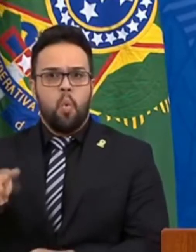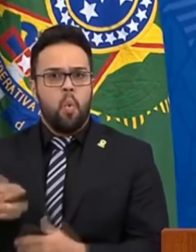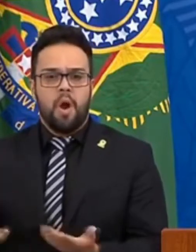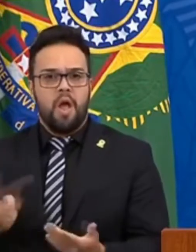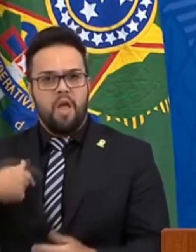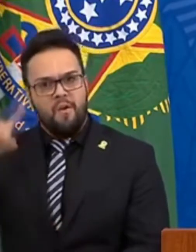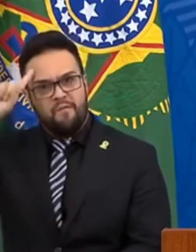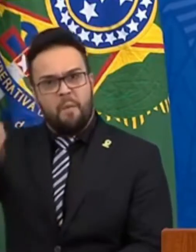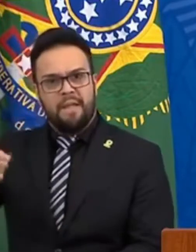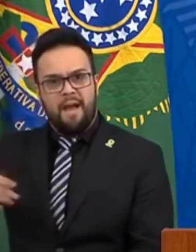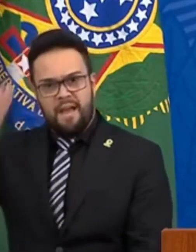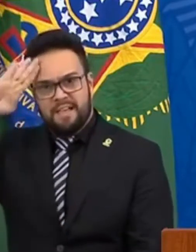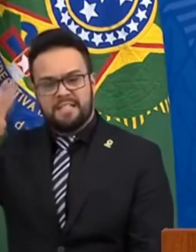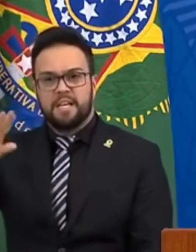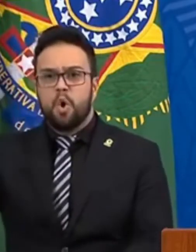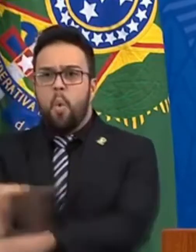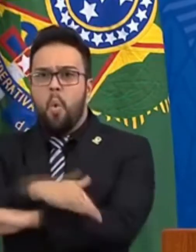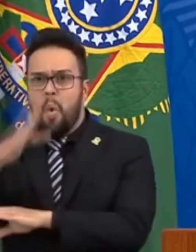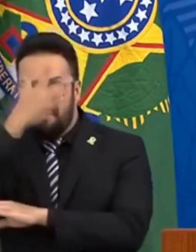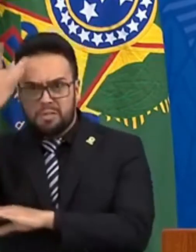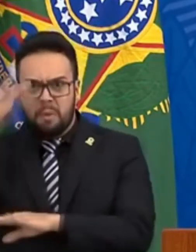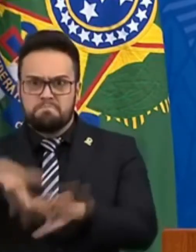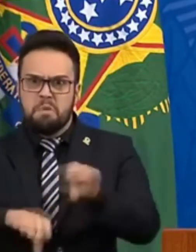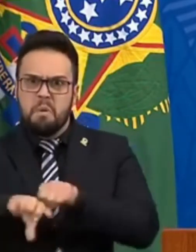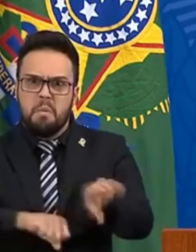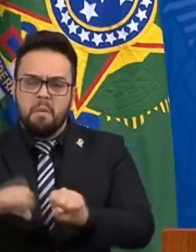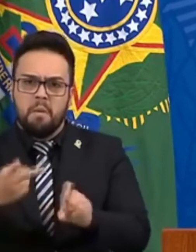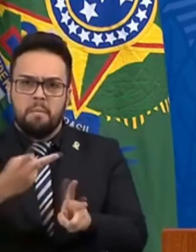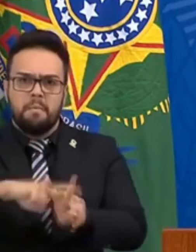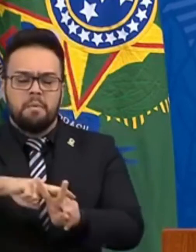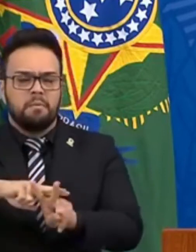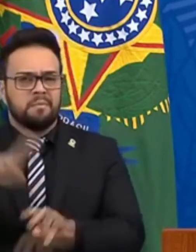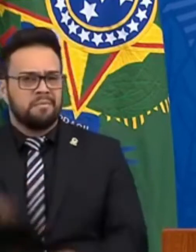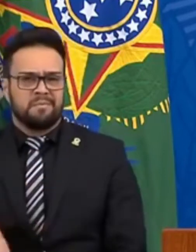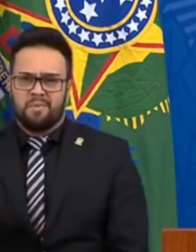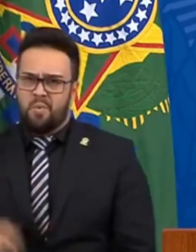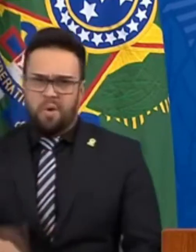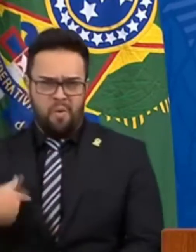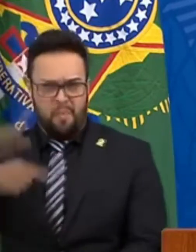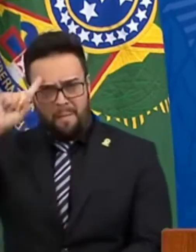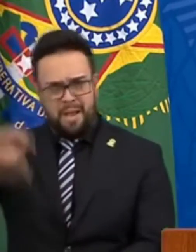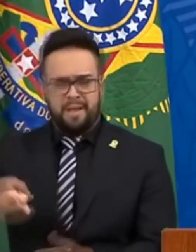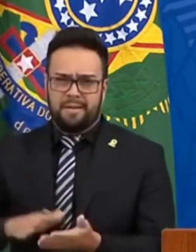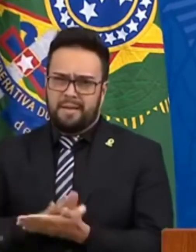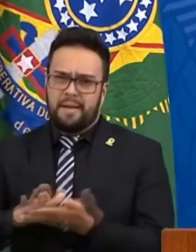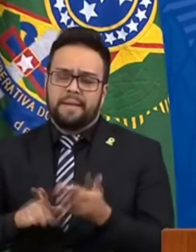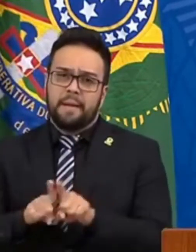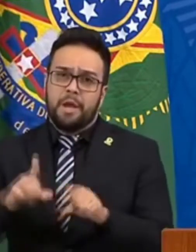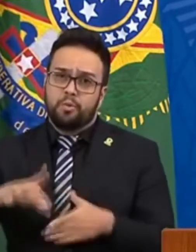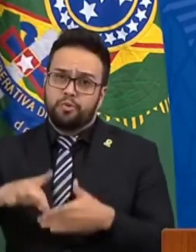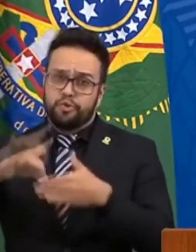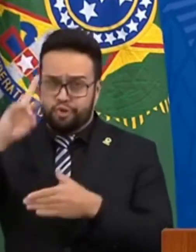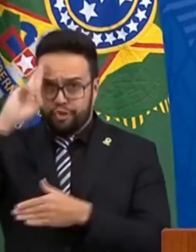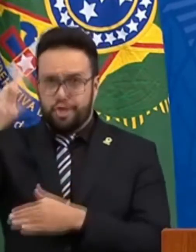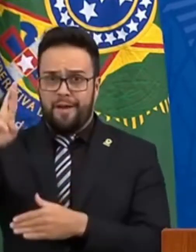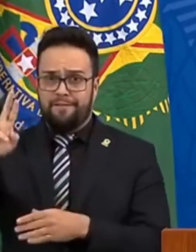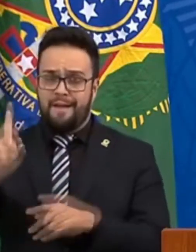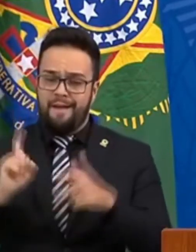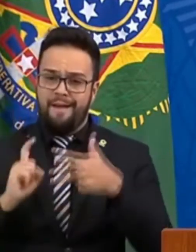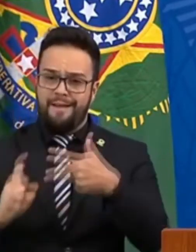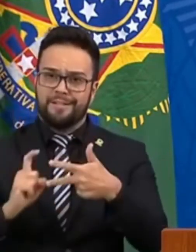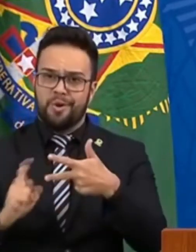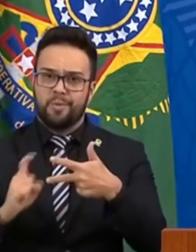prender quem quer que seja que estivesse nas ruas e jamais tem como chefe do executivo vou